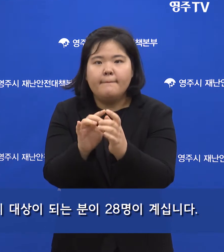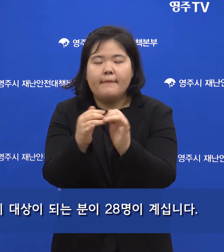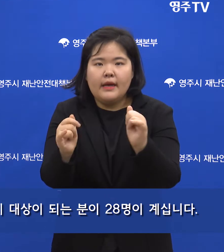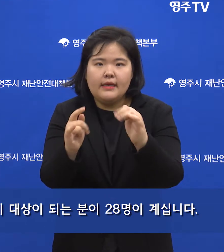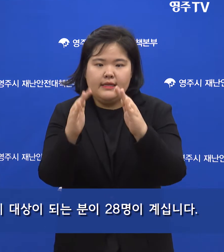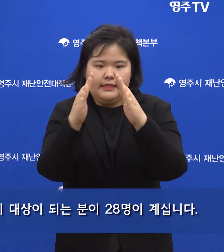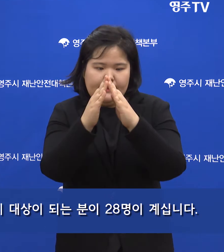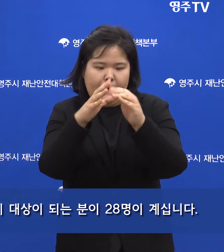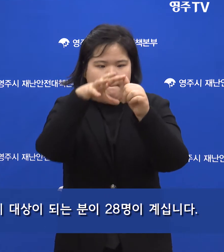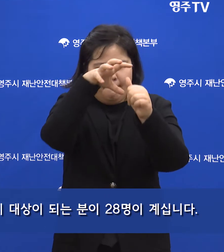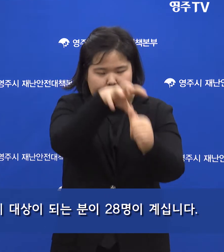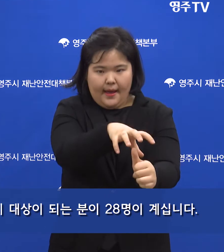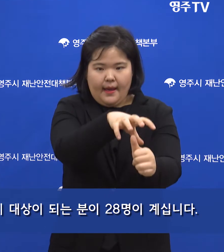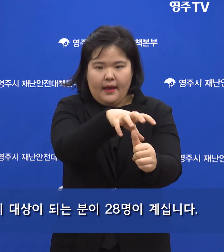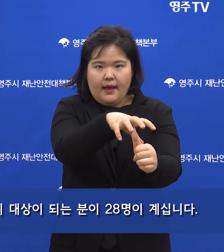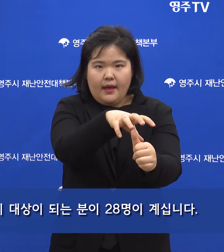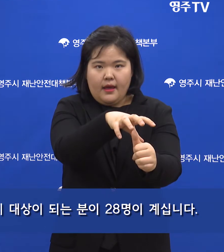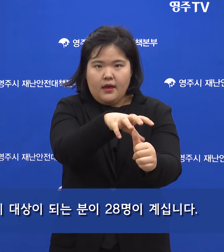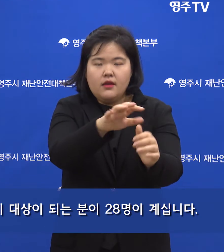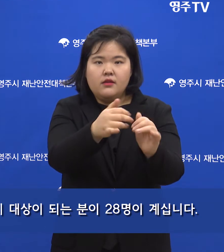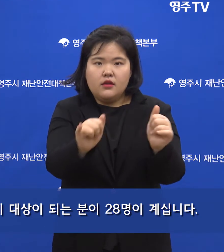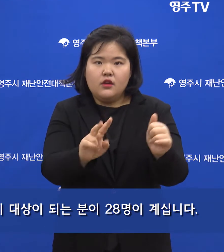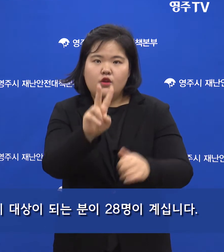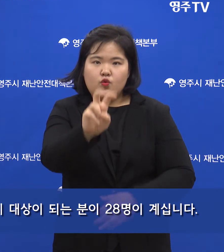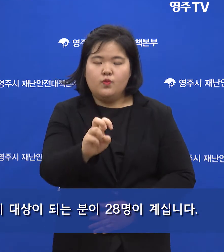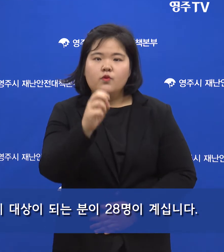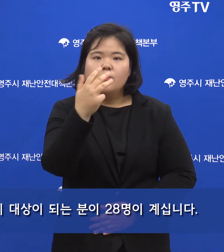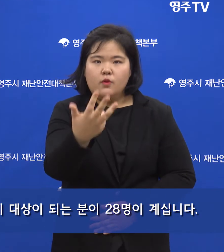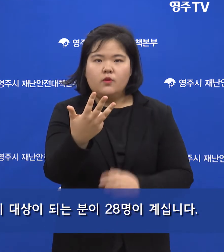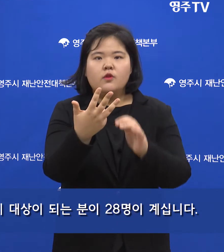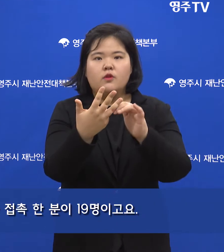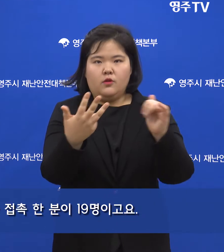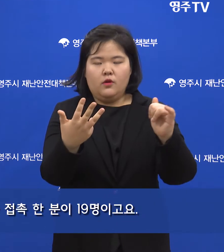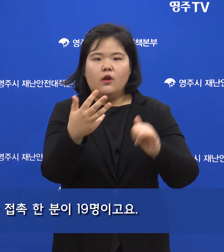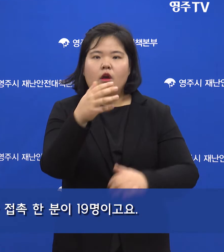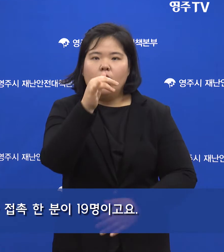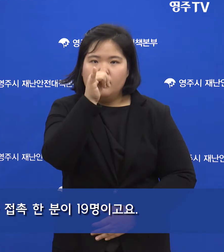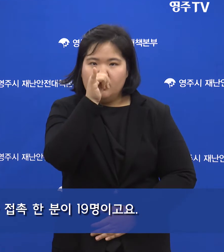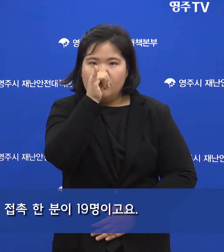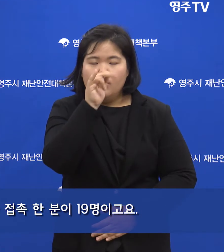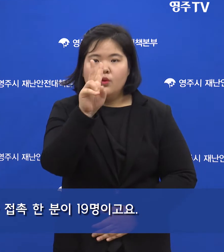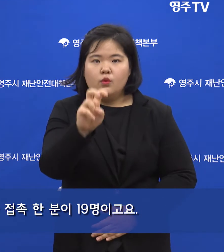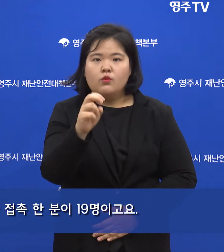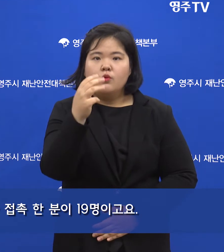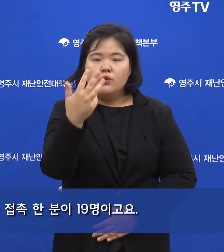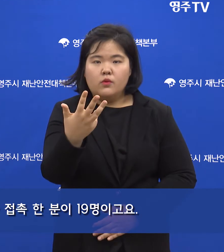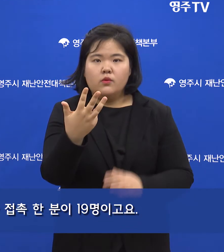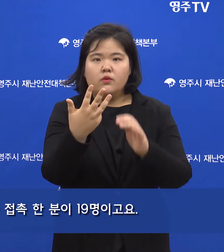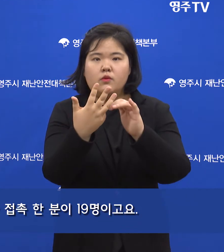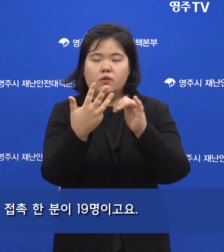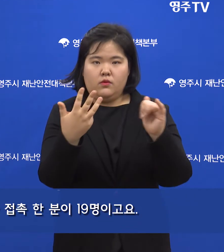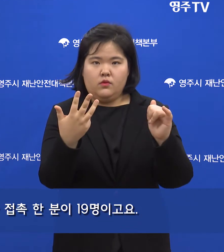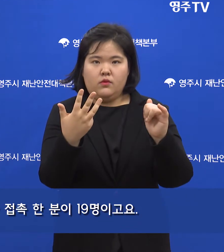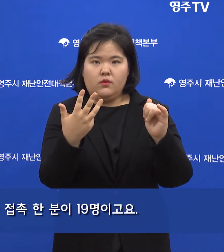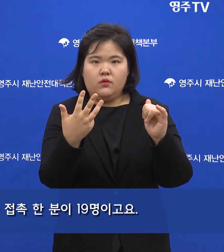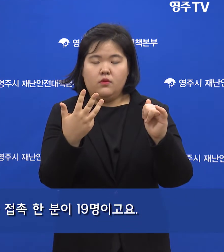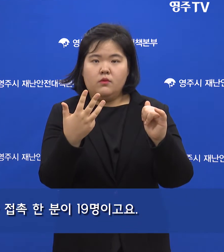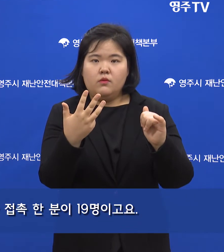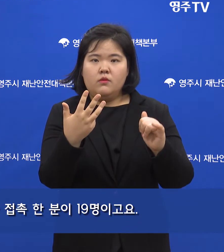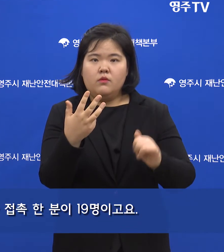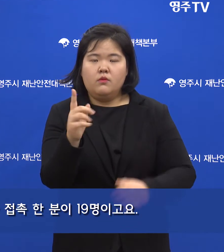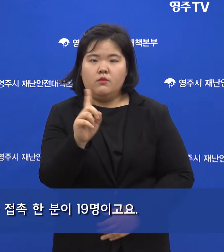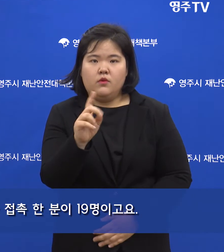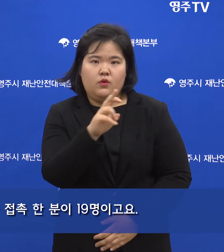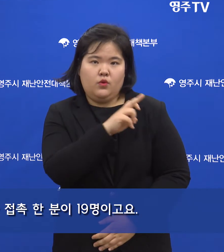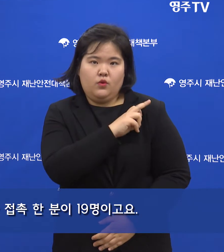이렇게 자가격리 대상이 되는 분이 28분이 계십니다. 이 28분은